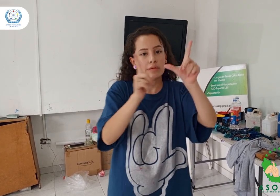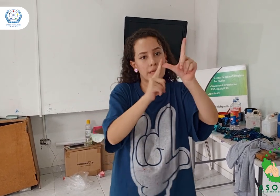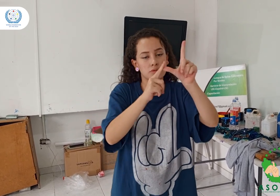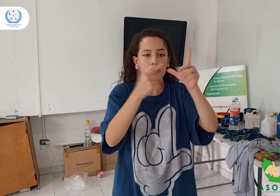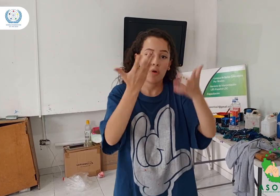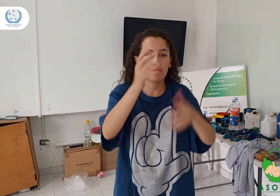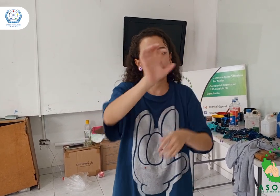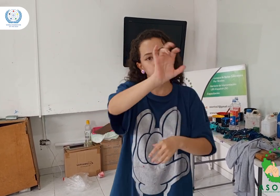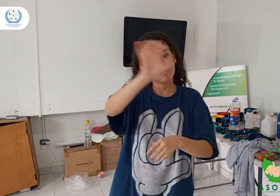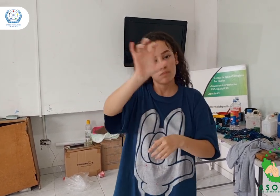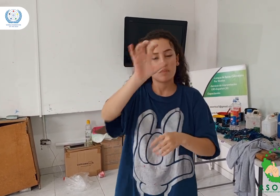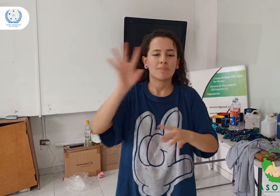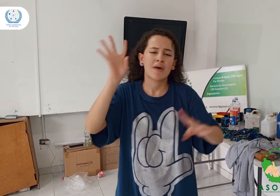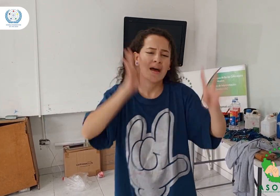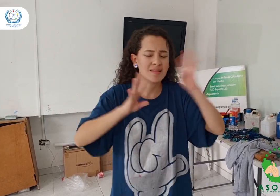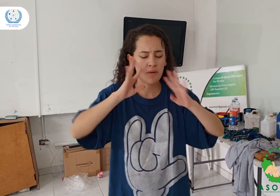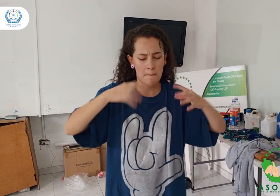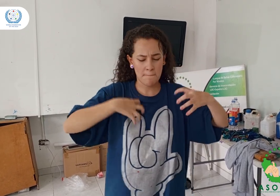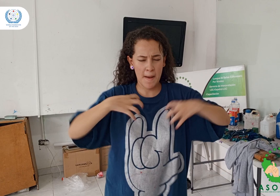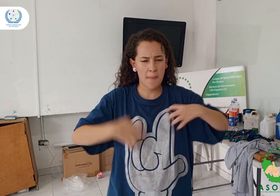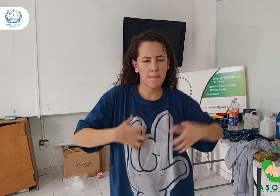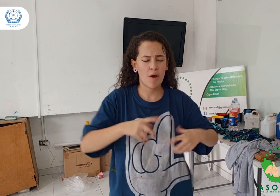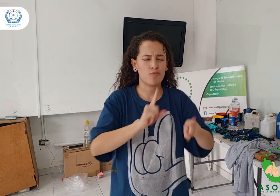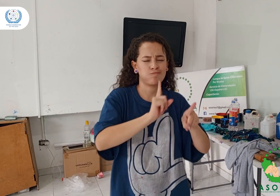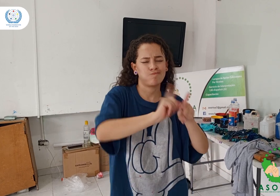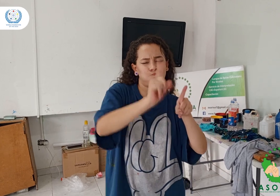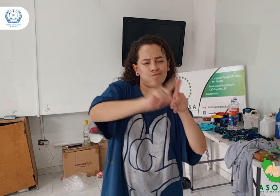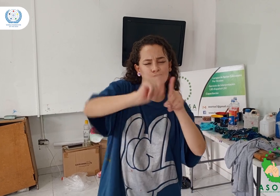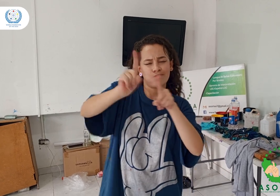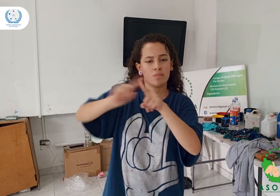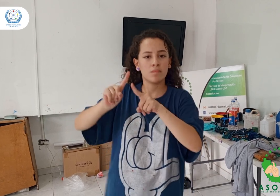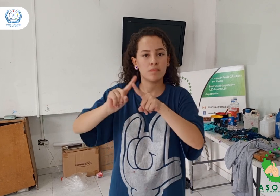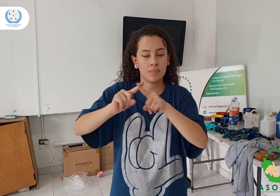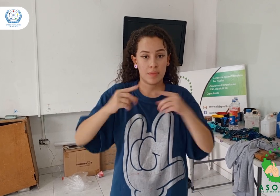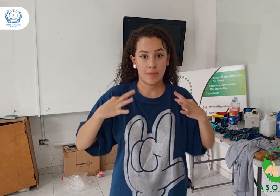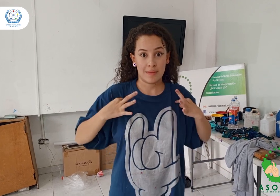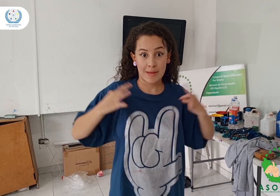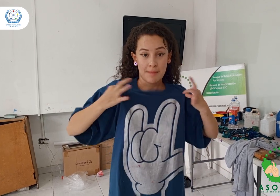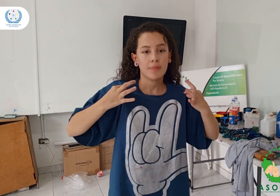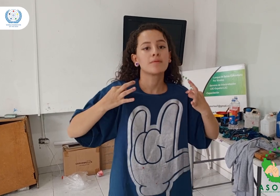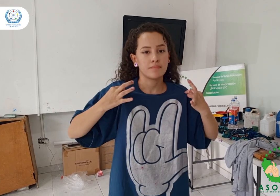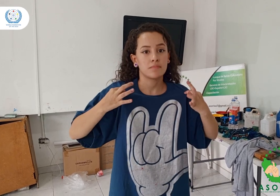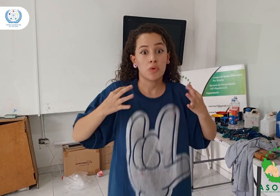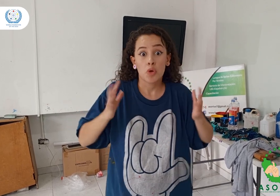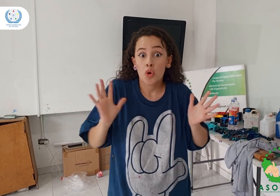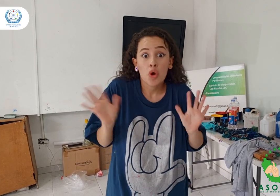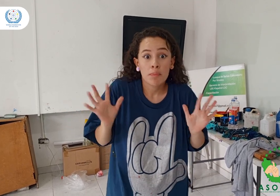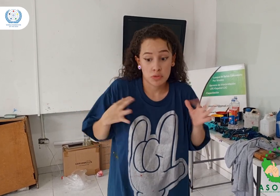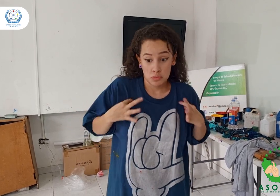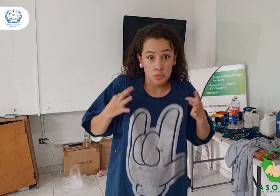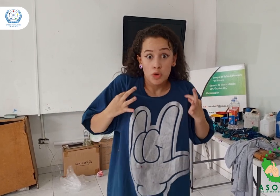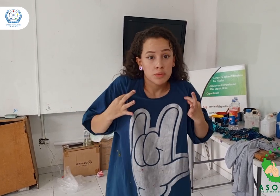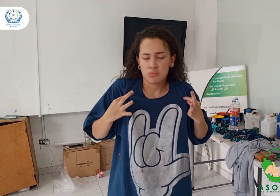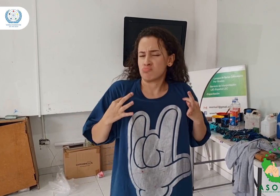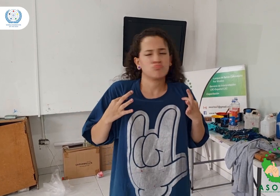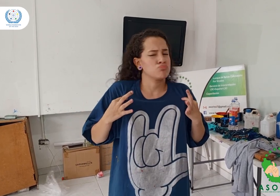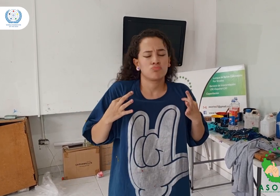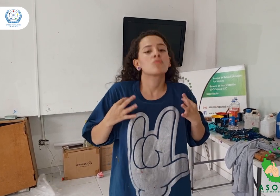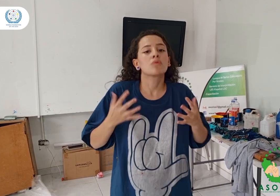Estampa señas, letras, palabras y diferentes estilos. Aunque no solamente estampamos en prendas,